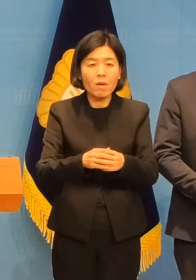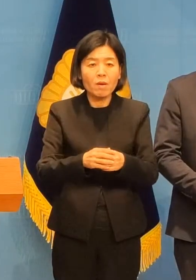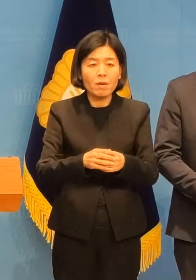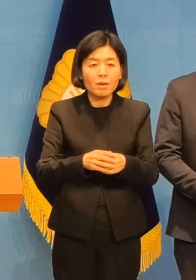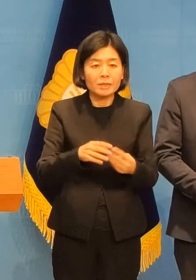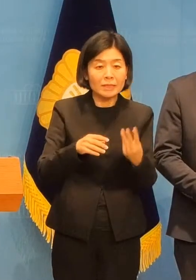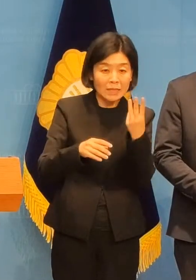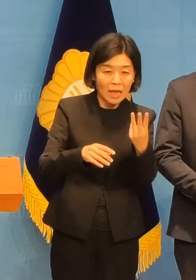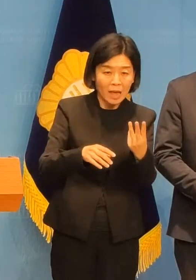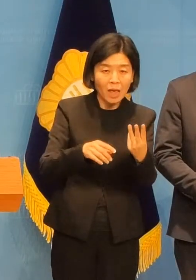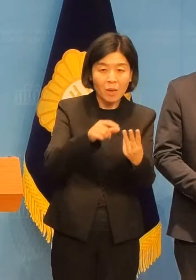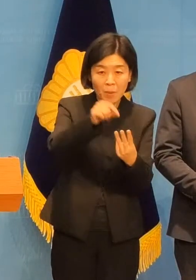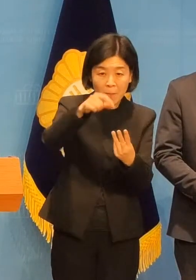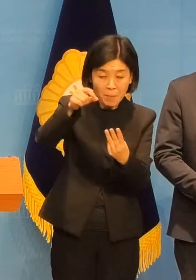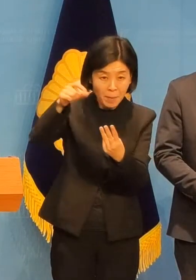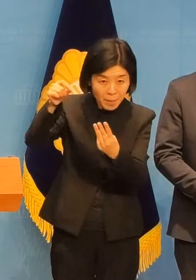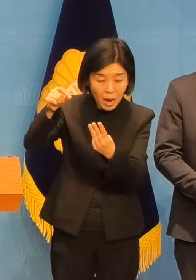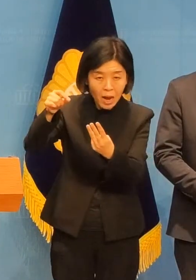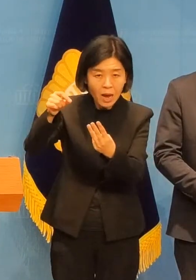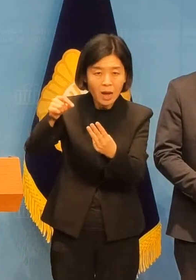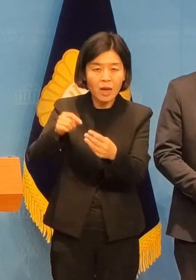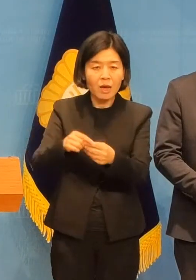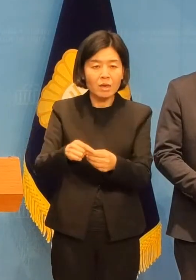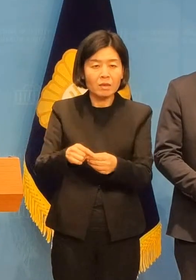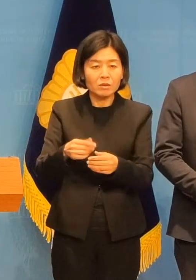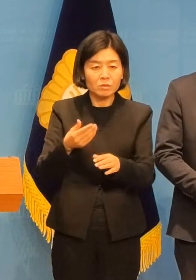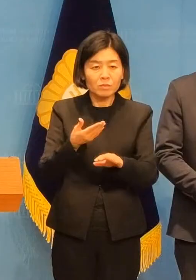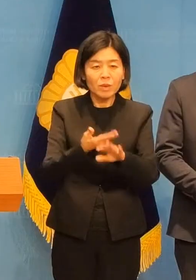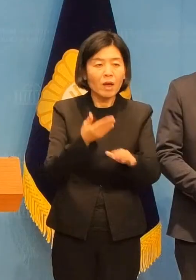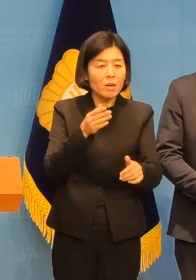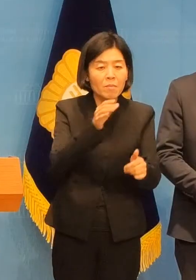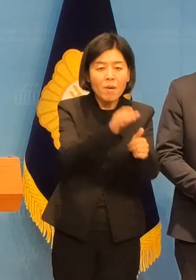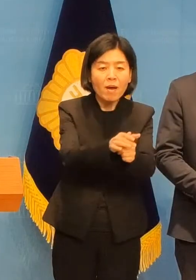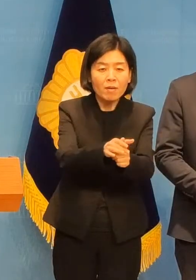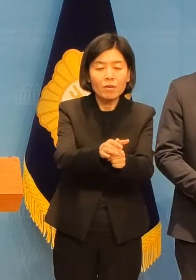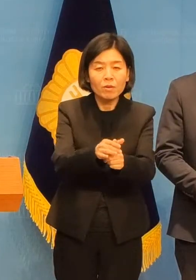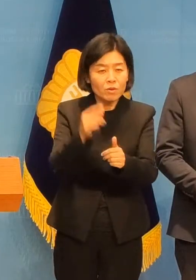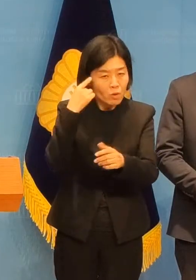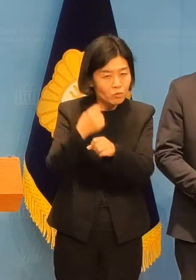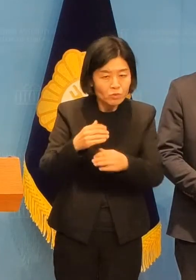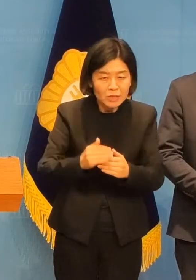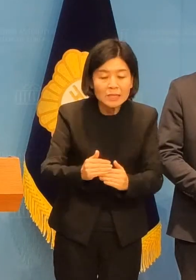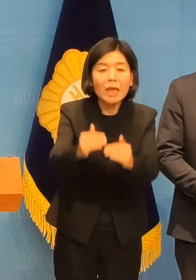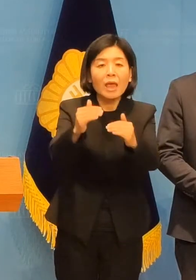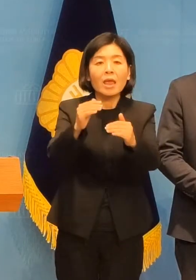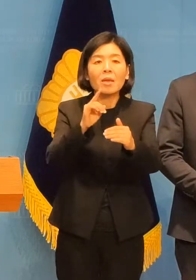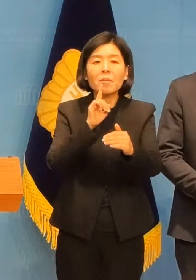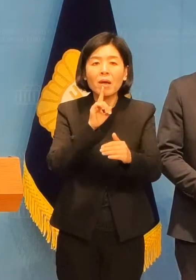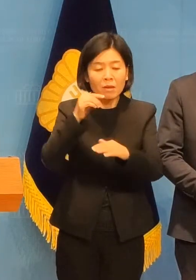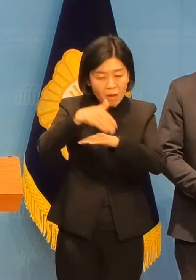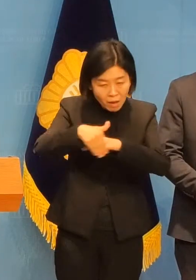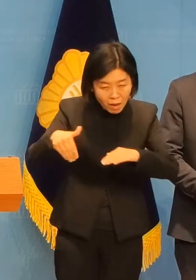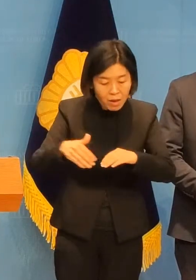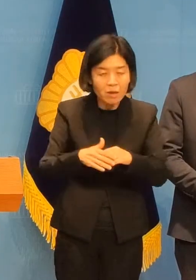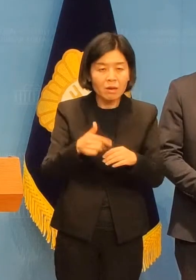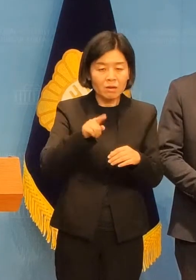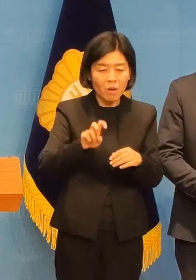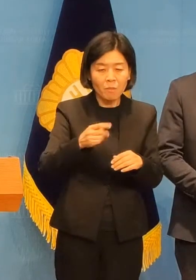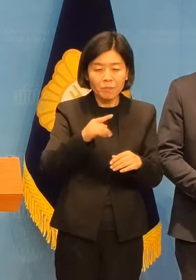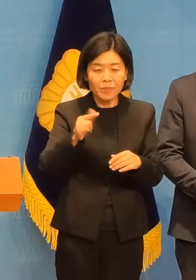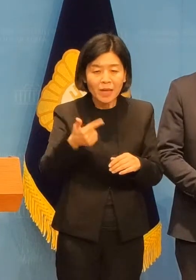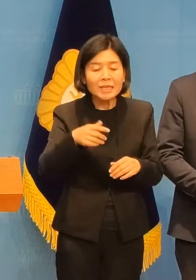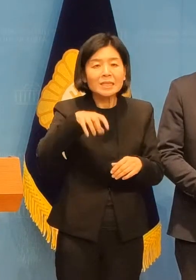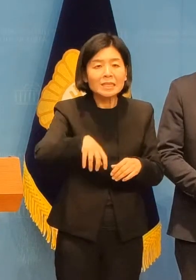압축하고 용역 착수를 강행하겠다고 하는 계획입니다. 우리 검단 지역은